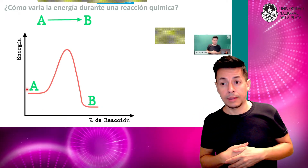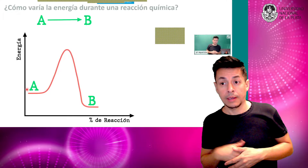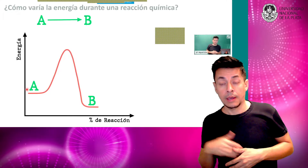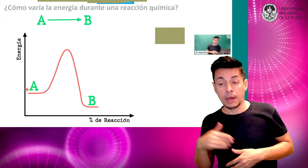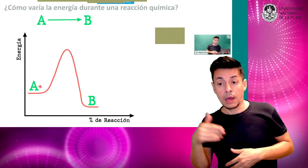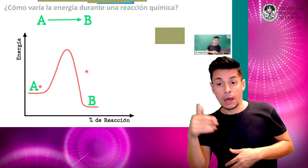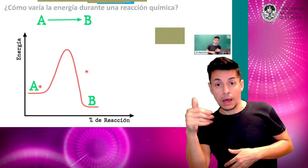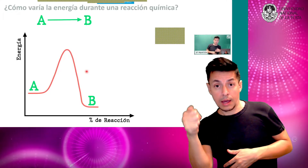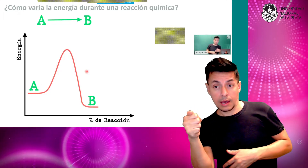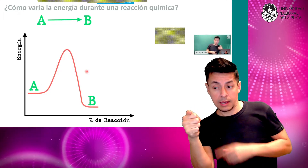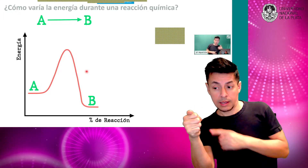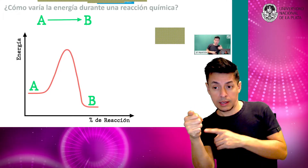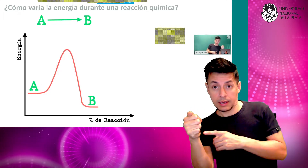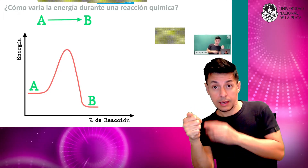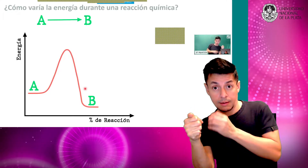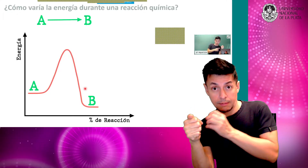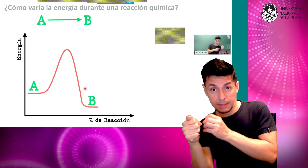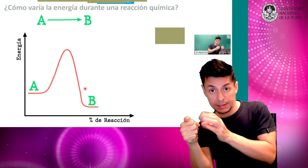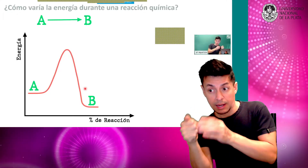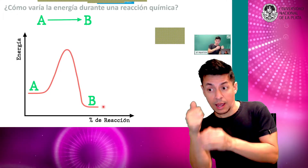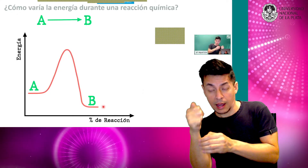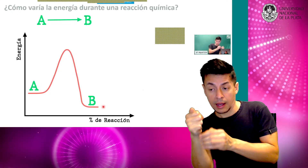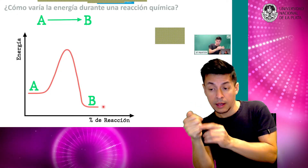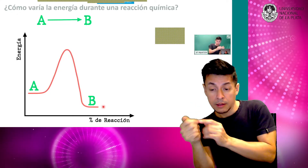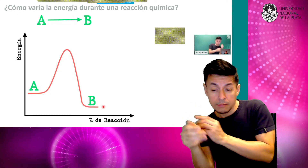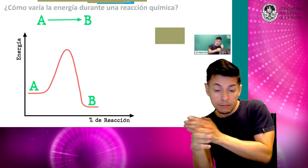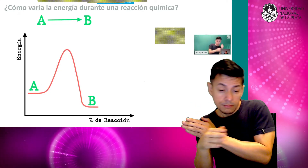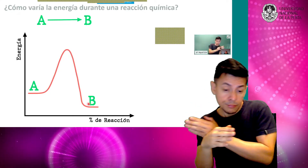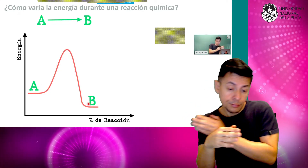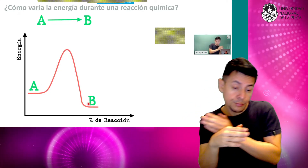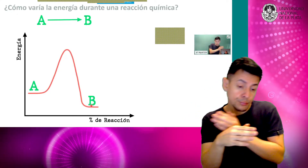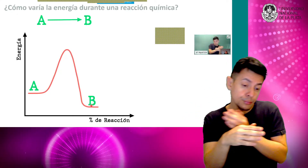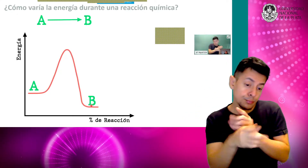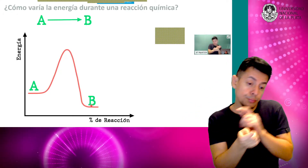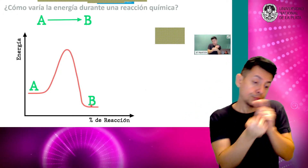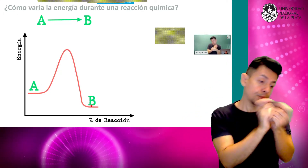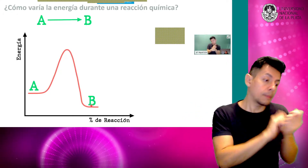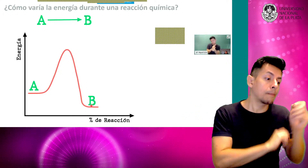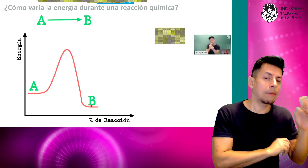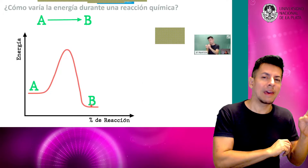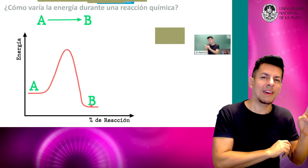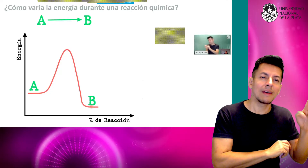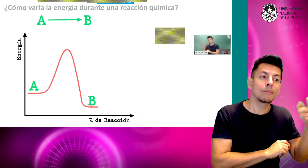reactivo A y al terminar la reacción química tengo el producto B.